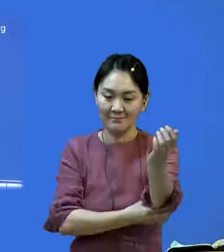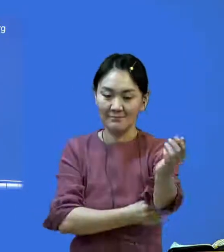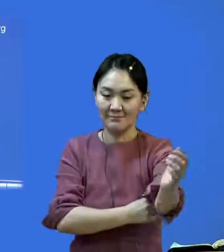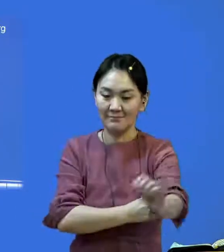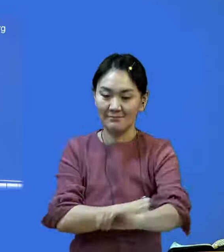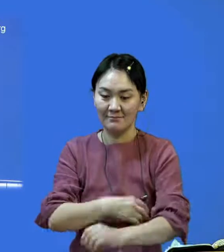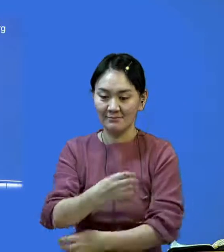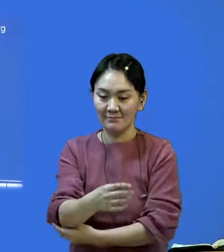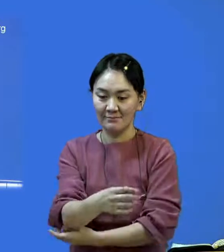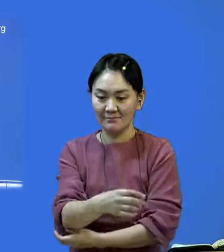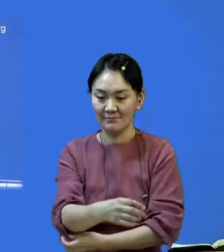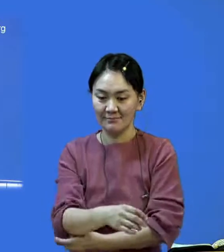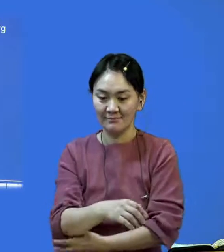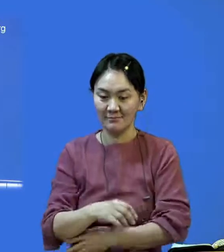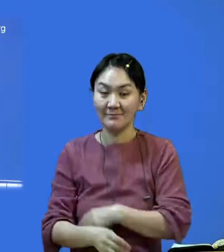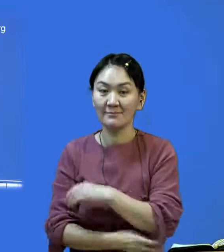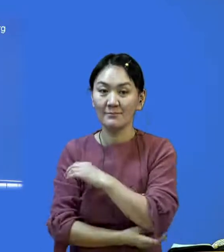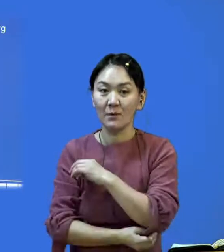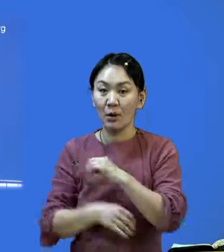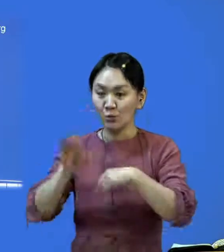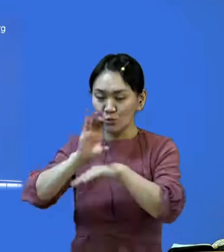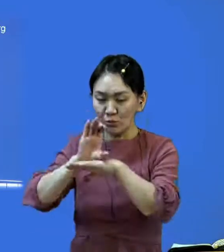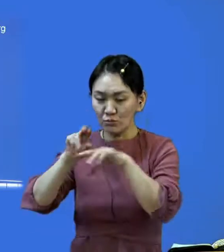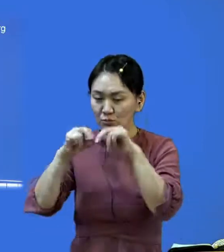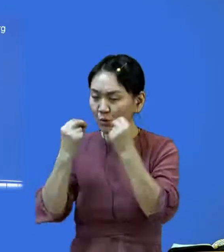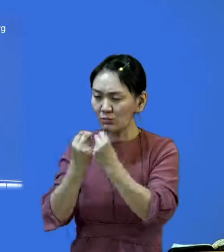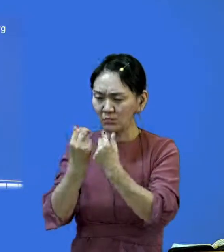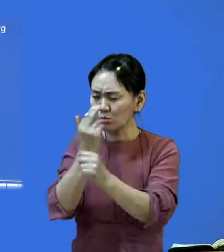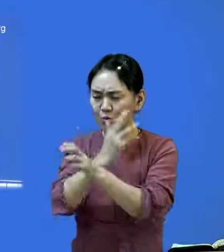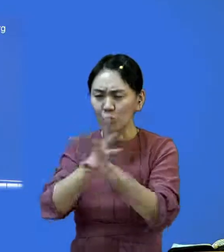чуулганы тус бүрээс одоо тасралтгүй явагдаж байгаа